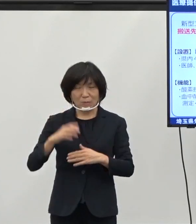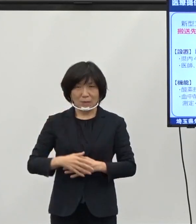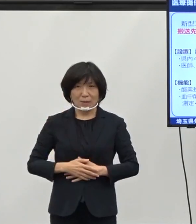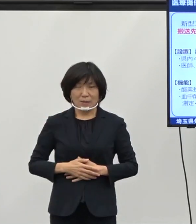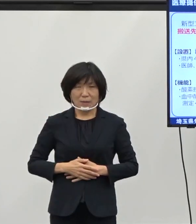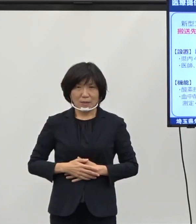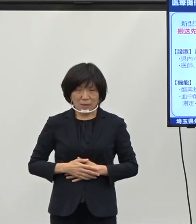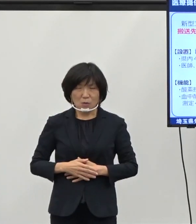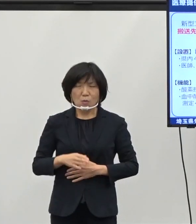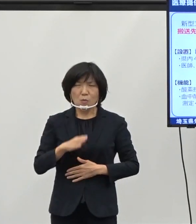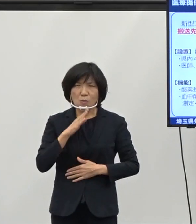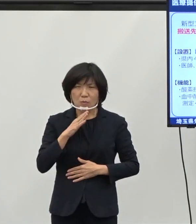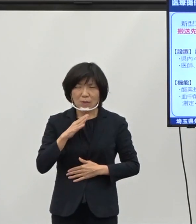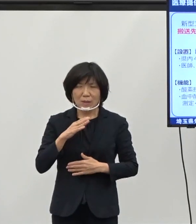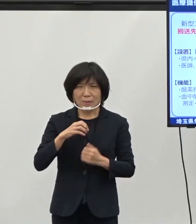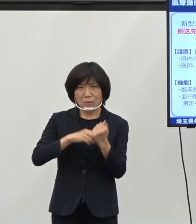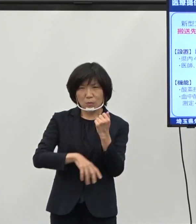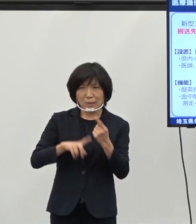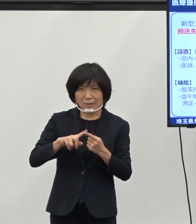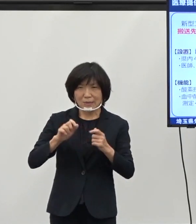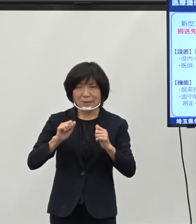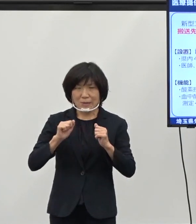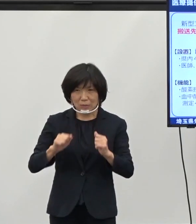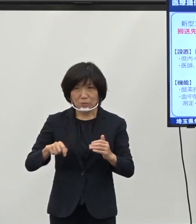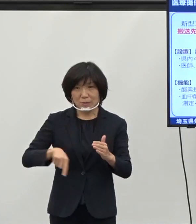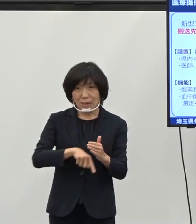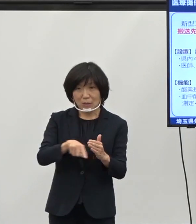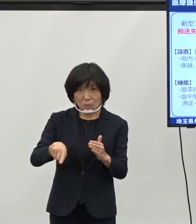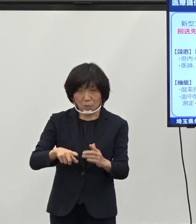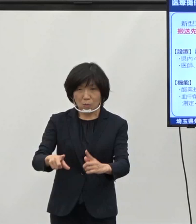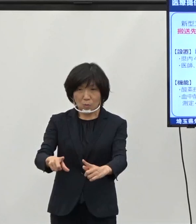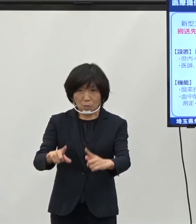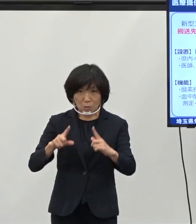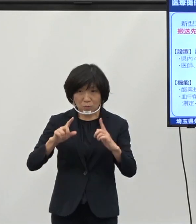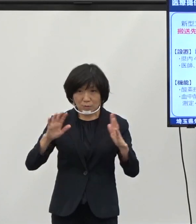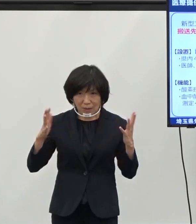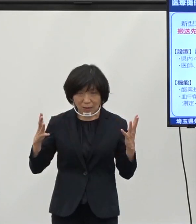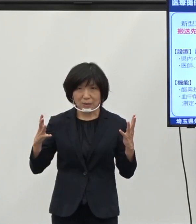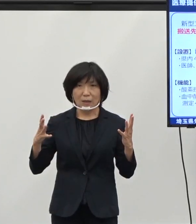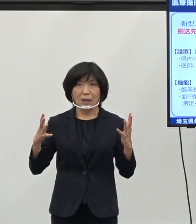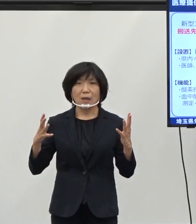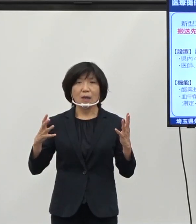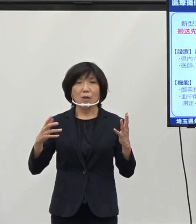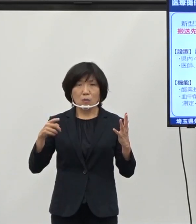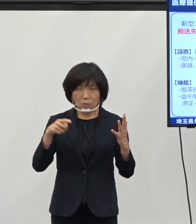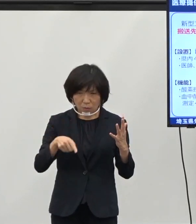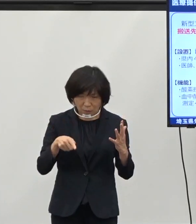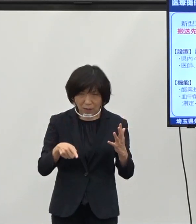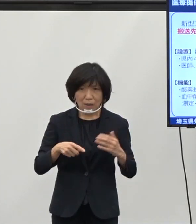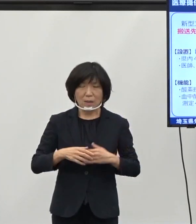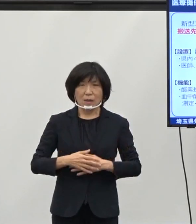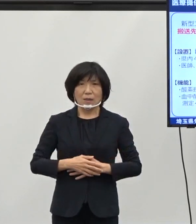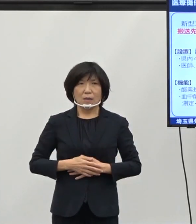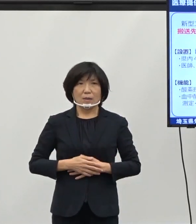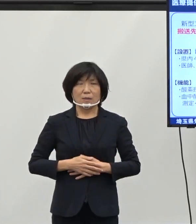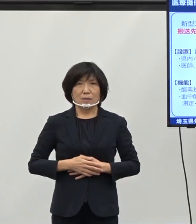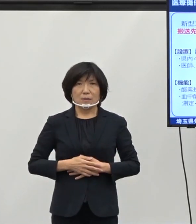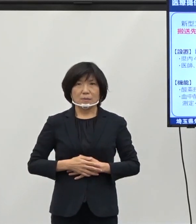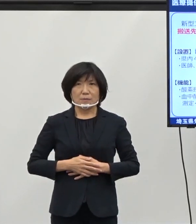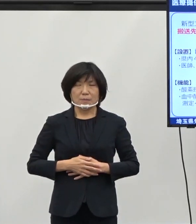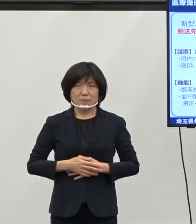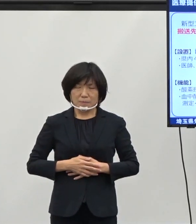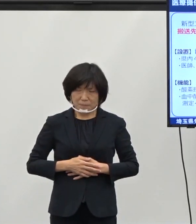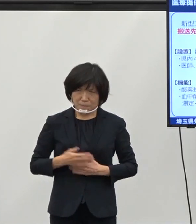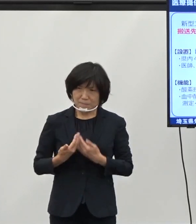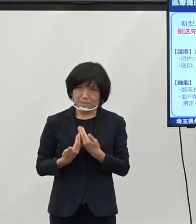てきちんと本来やるべきもの、このステップが行われてなかったということについては先ほど申し上げたとおり大変、遺